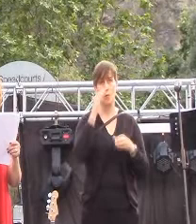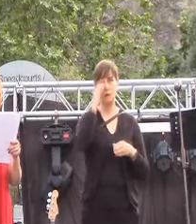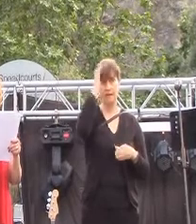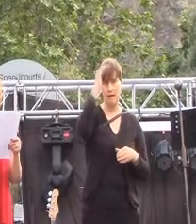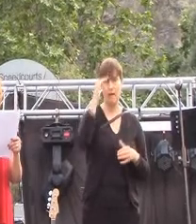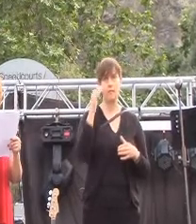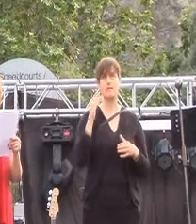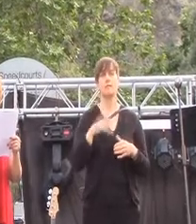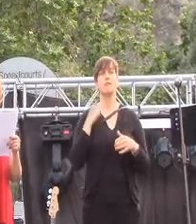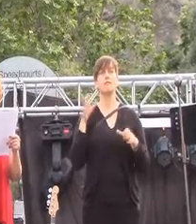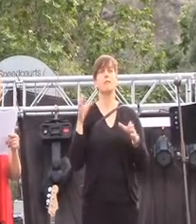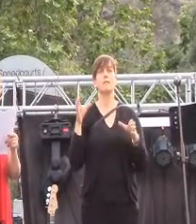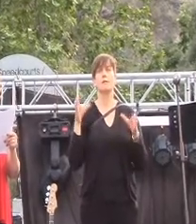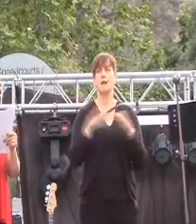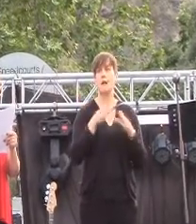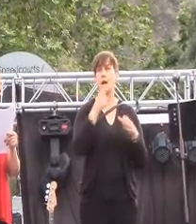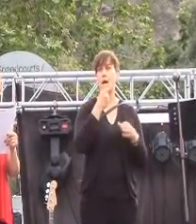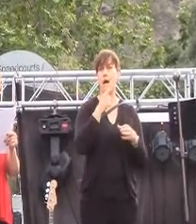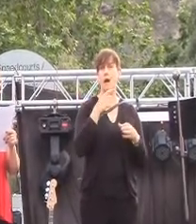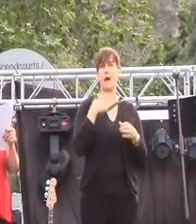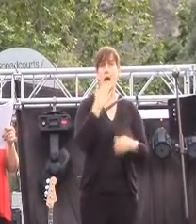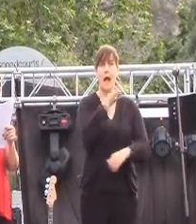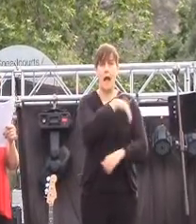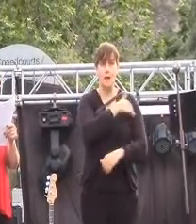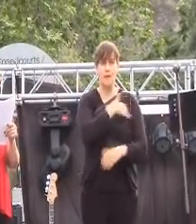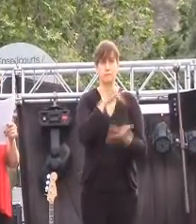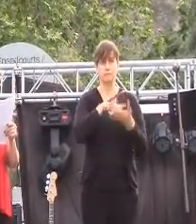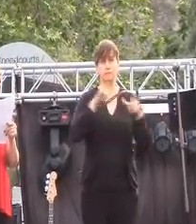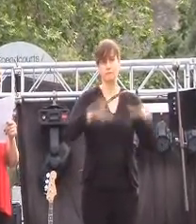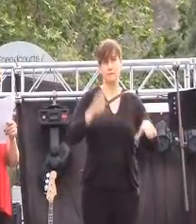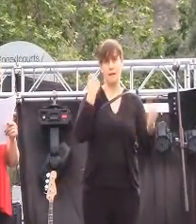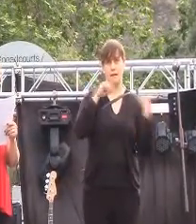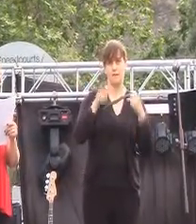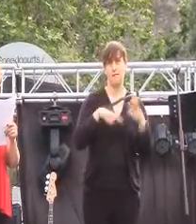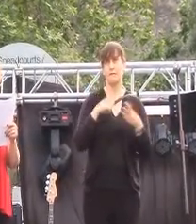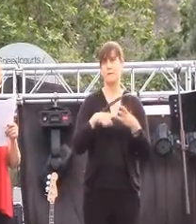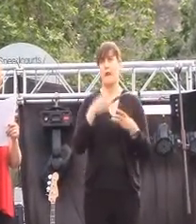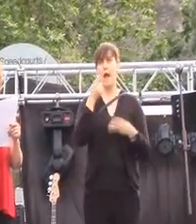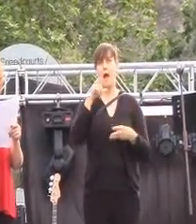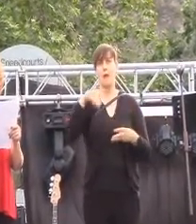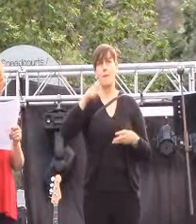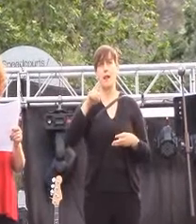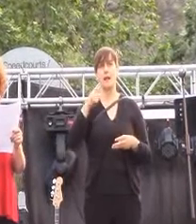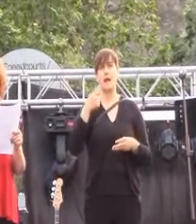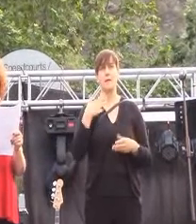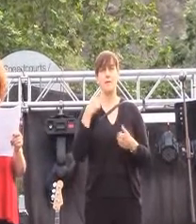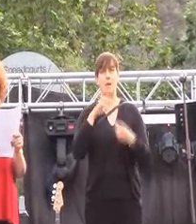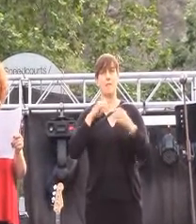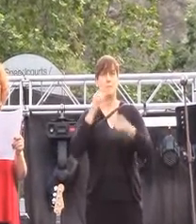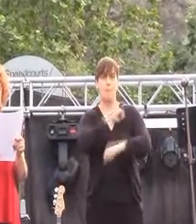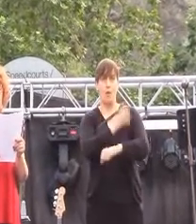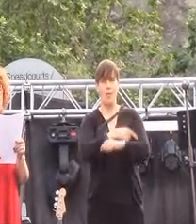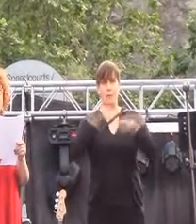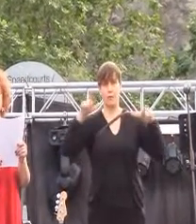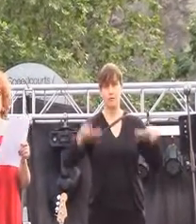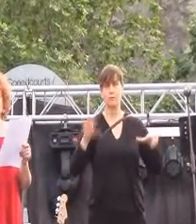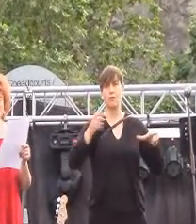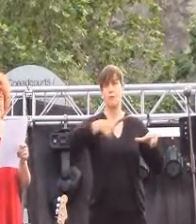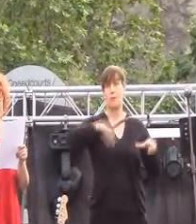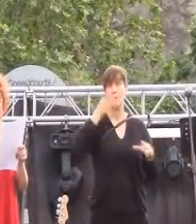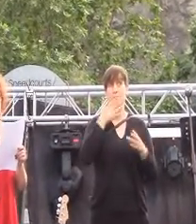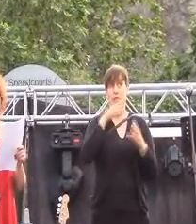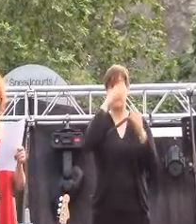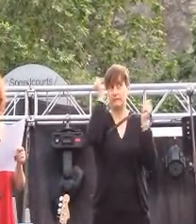gran. L'Albert, que ens ofereix espais i activitats. Amalgama, el nostre poliesportiu. Espero